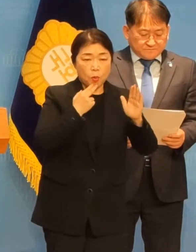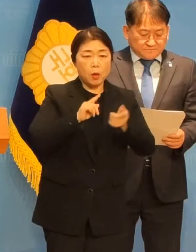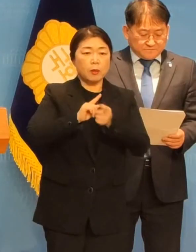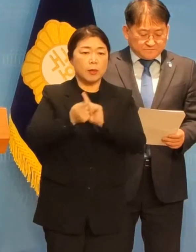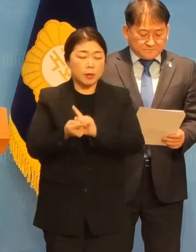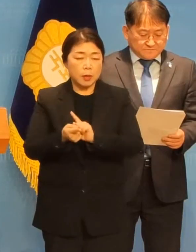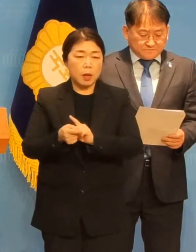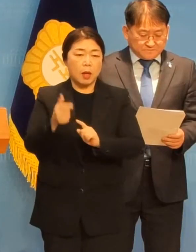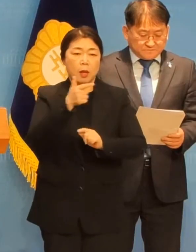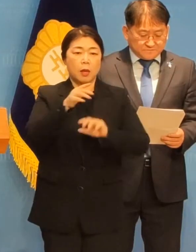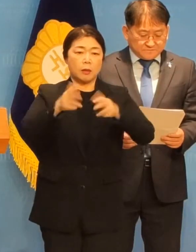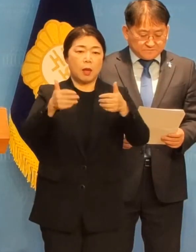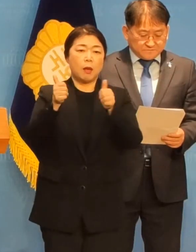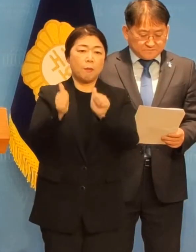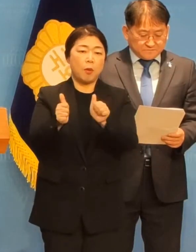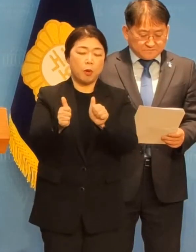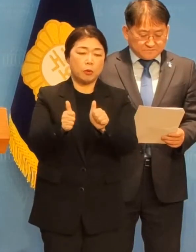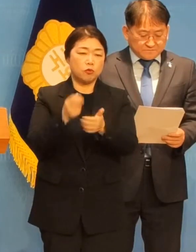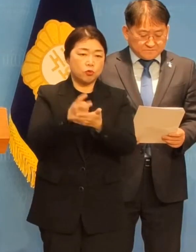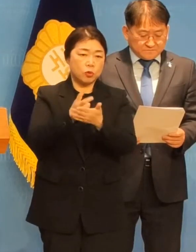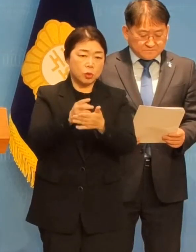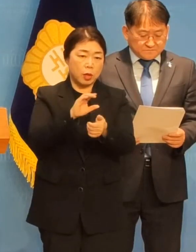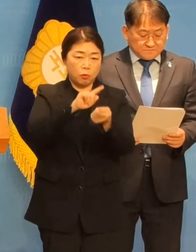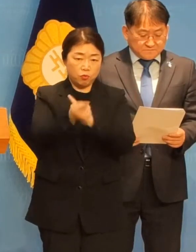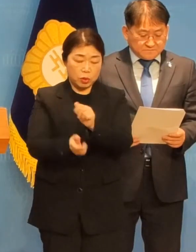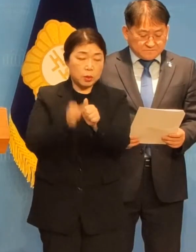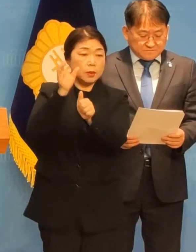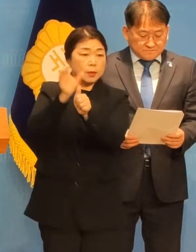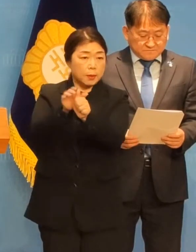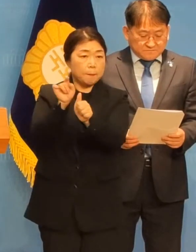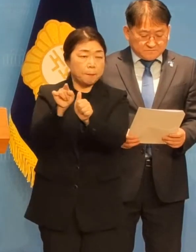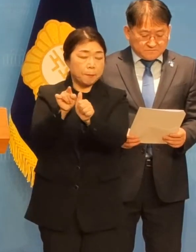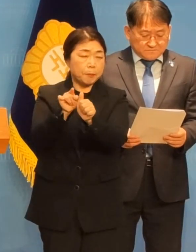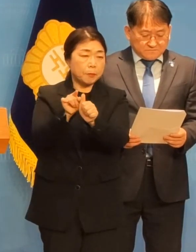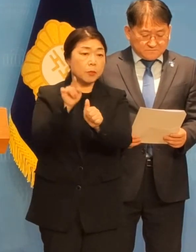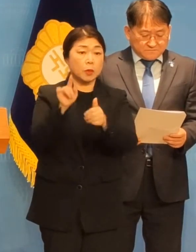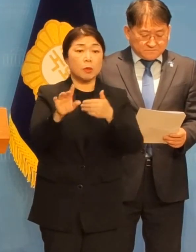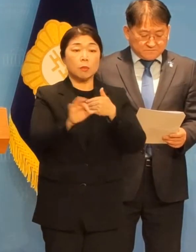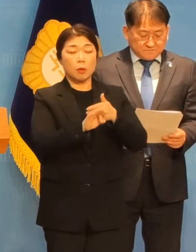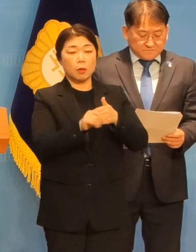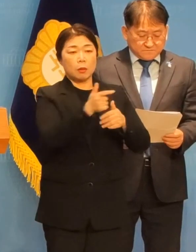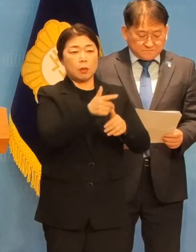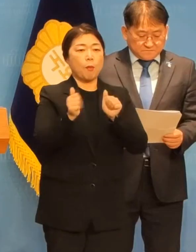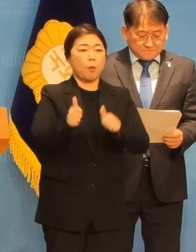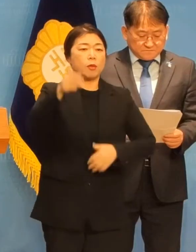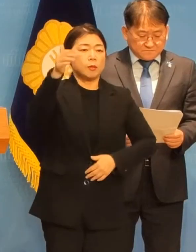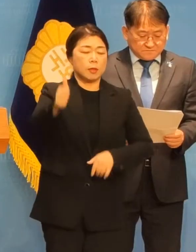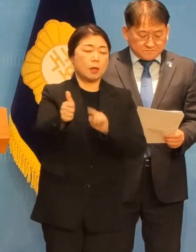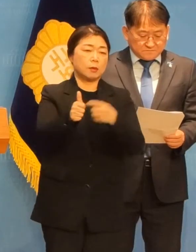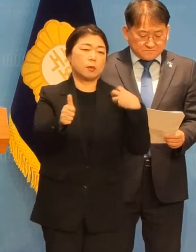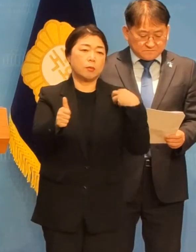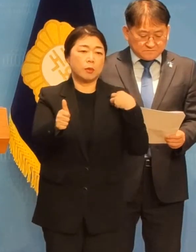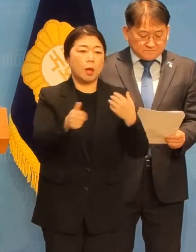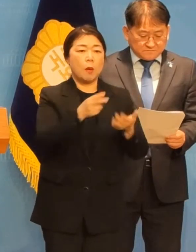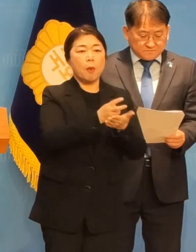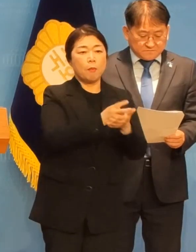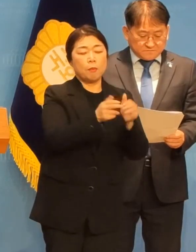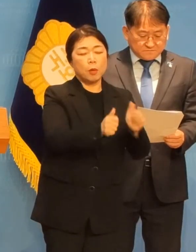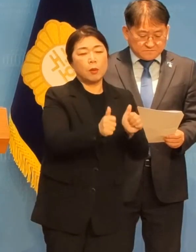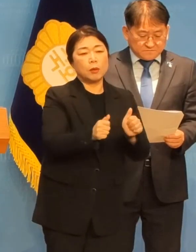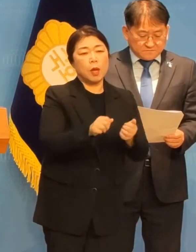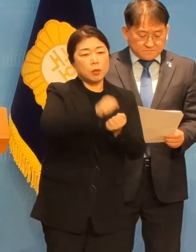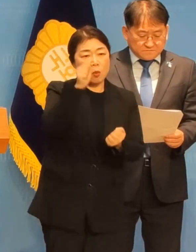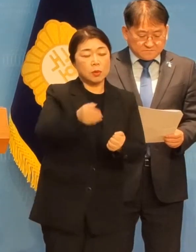대법원 규칙에 위임하는 방안입니다. 이 경우 대법원장이 전담할 법관, 영장